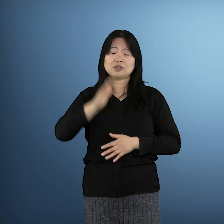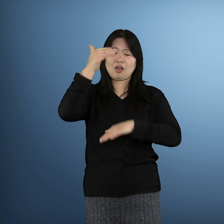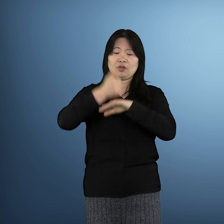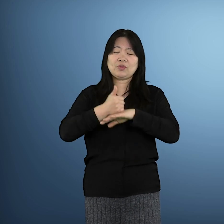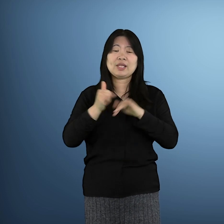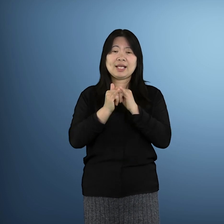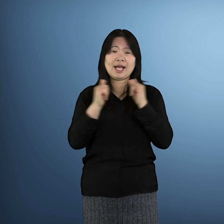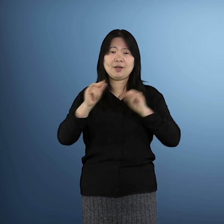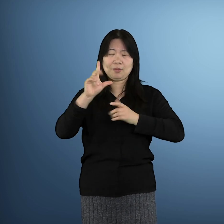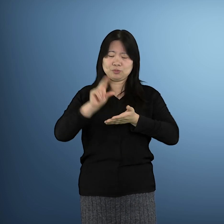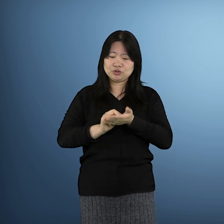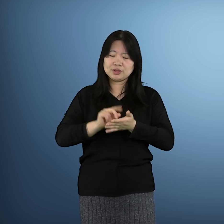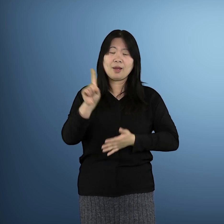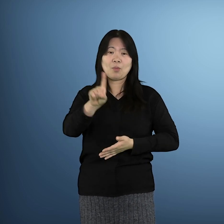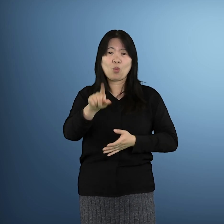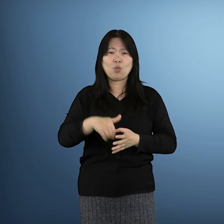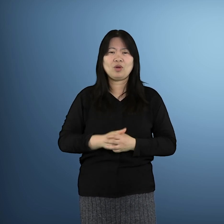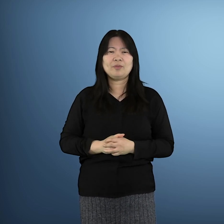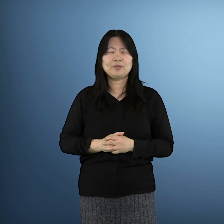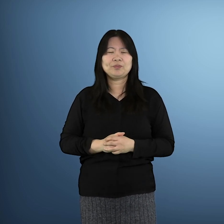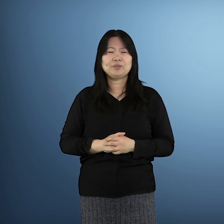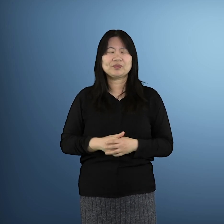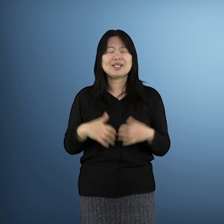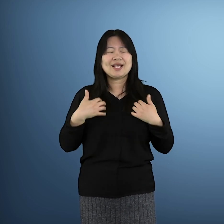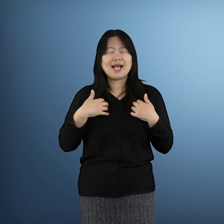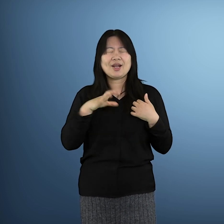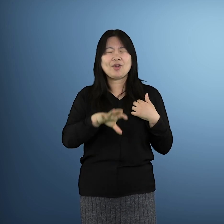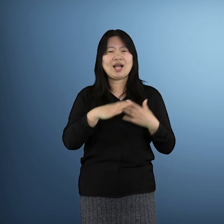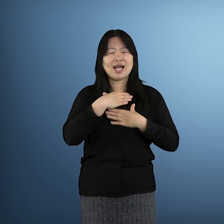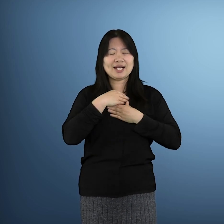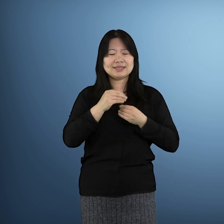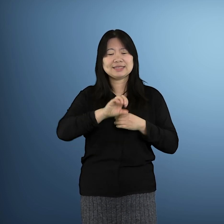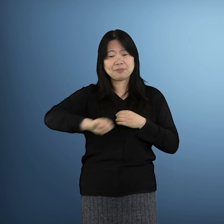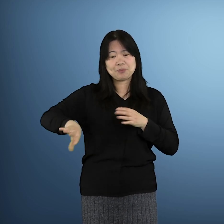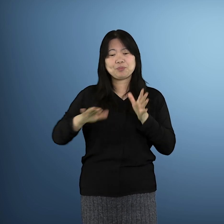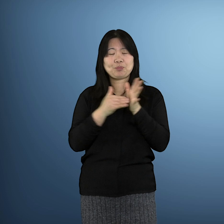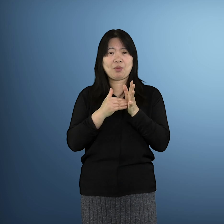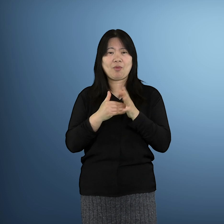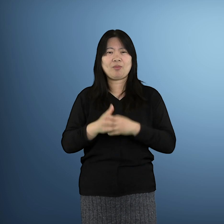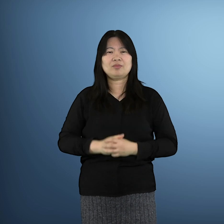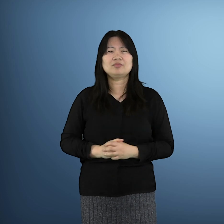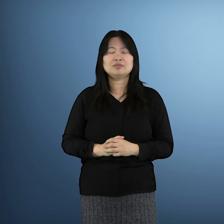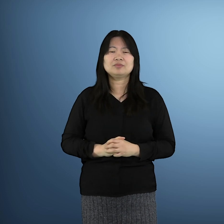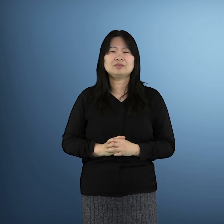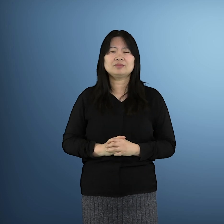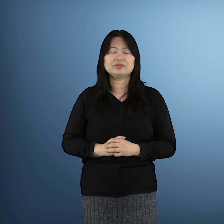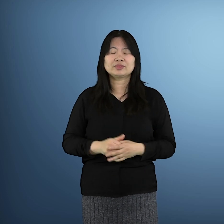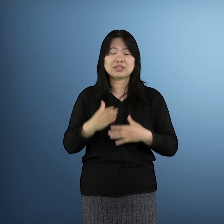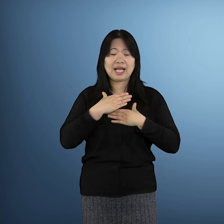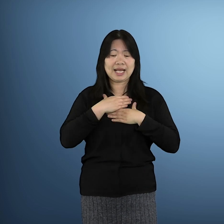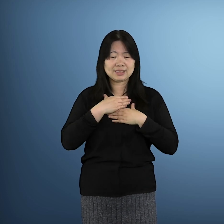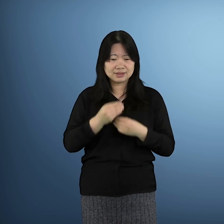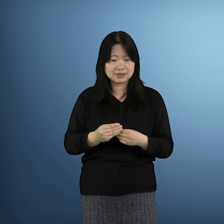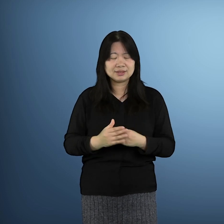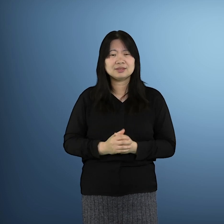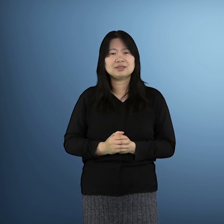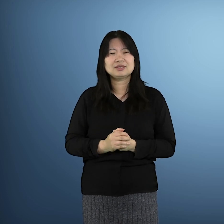결국 인간의 문제는 낙원의 안식을 잃어버리고 그